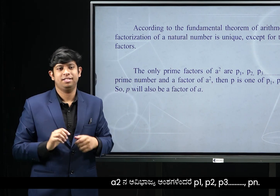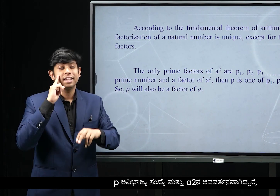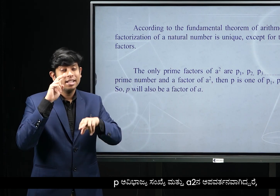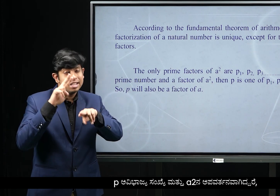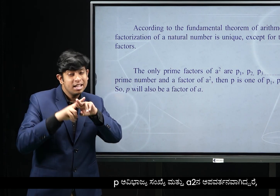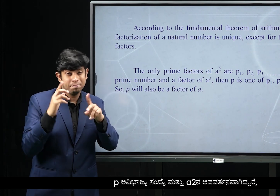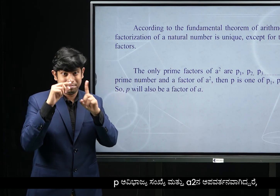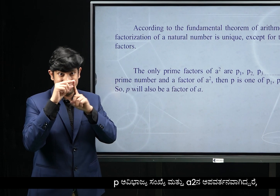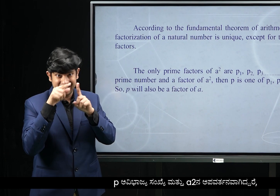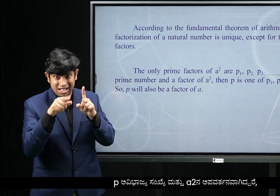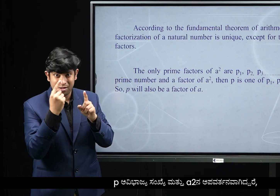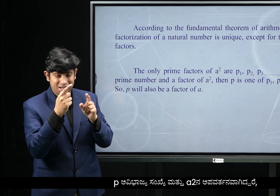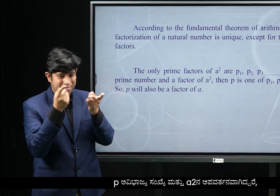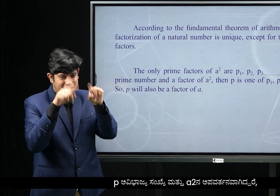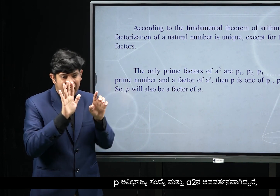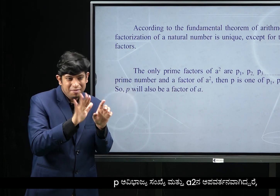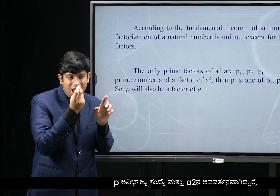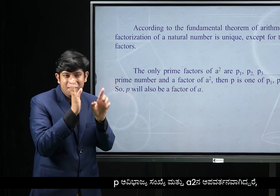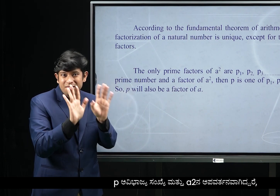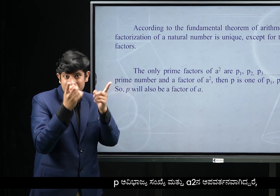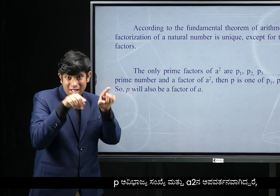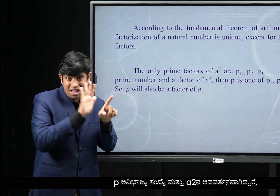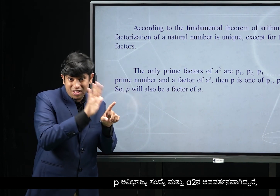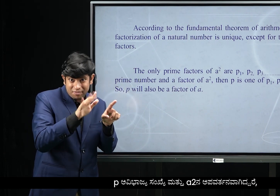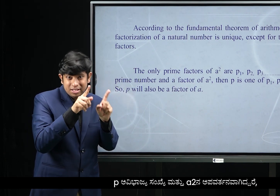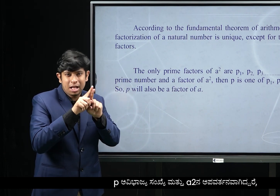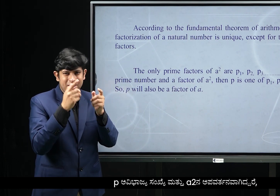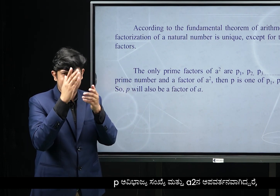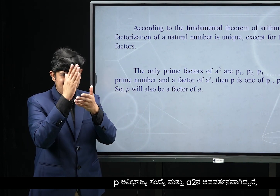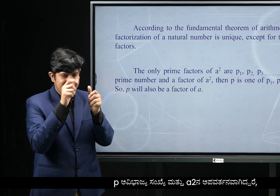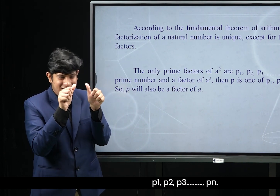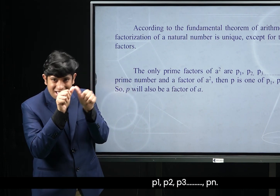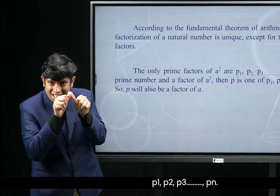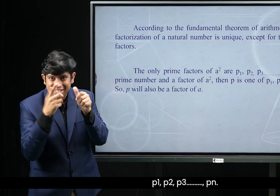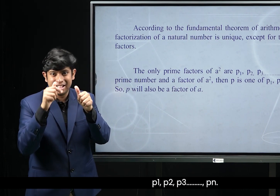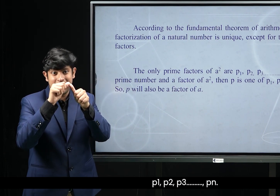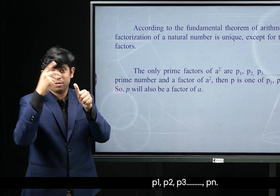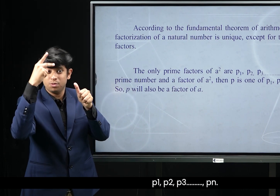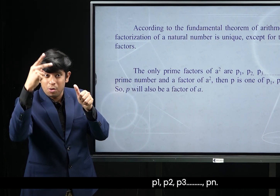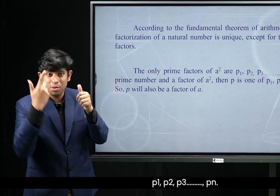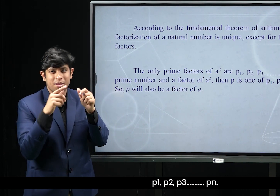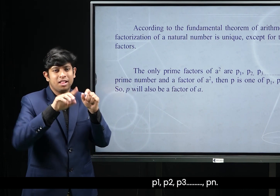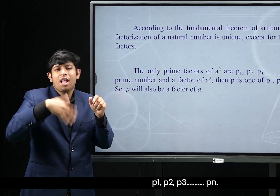P ಅವಿಭಾಜ್ಯ ಸಂಖ್ಯೆ ಮತ್ತು A2ರ ಅಪವರ್ತನವಾಗಿದ್ದರೆ P1, P2, P3,